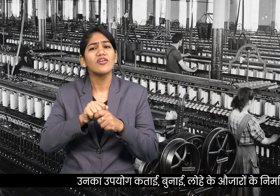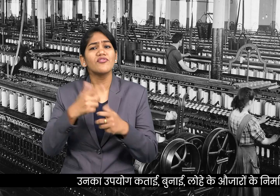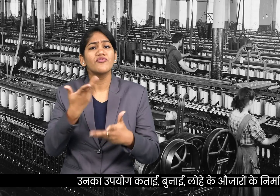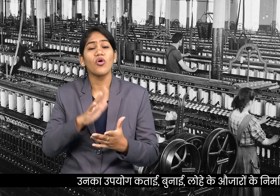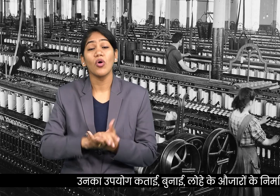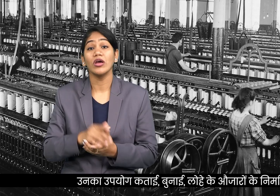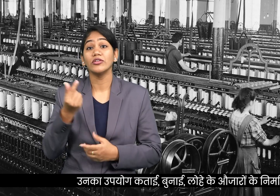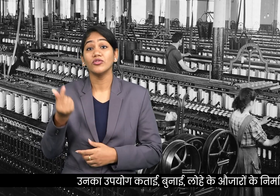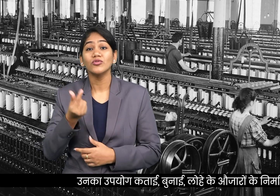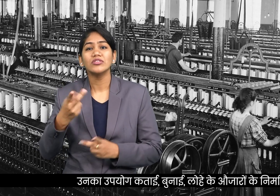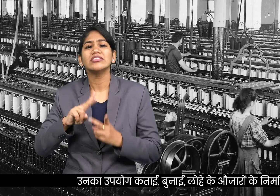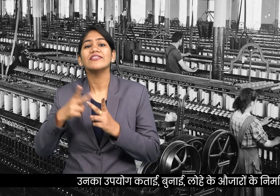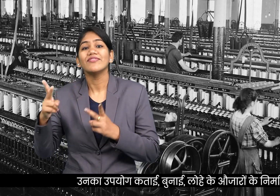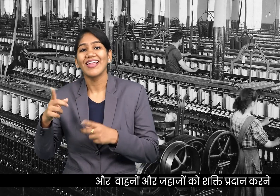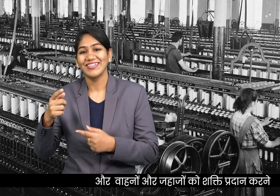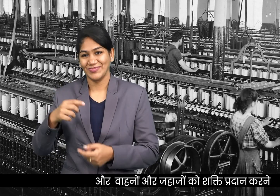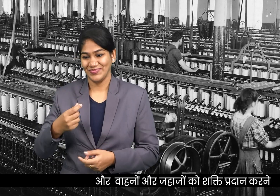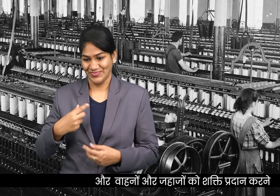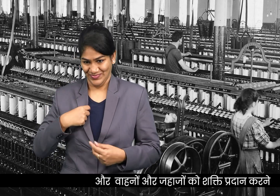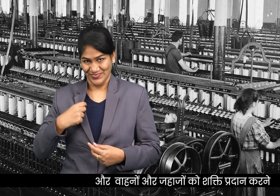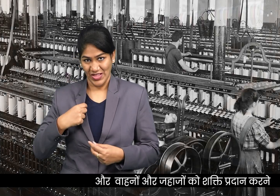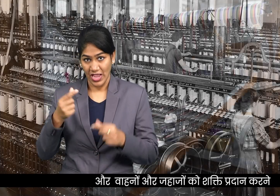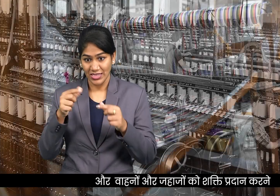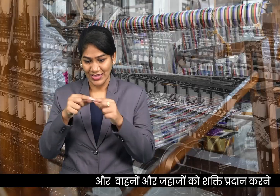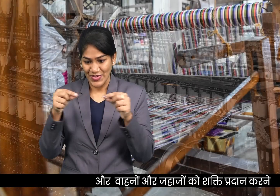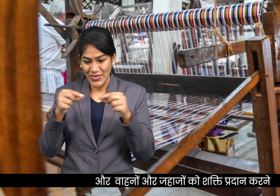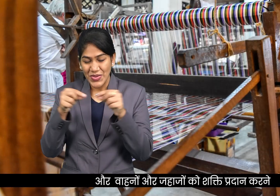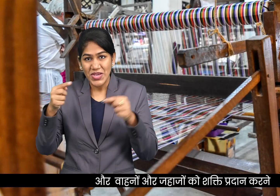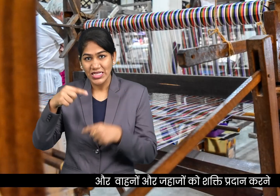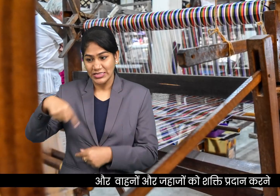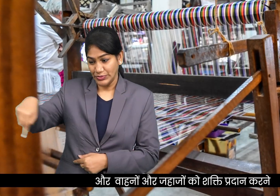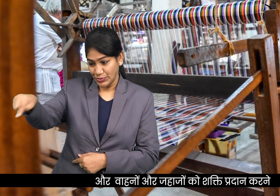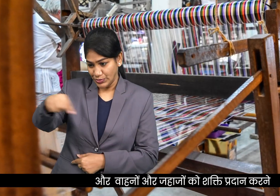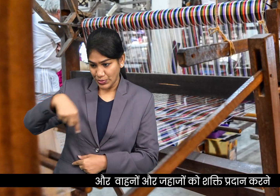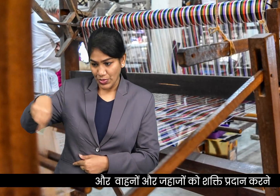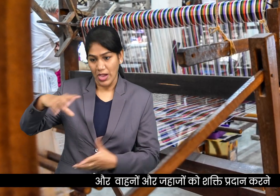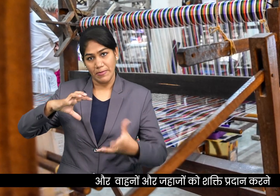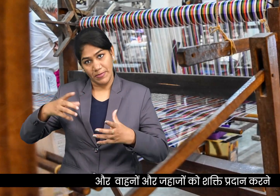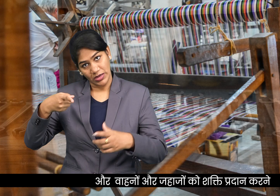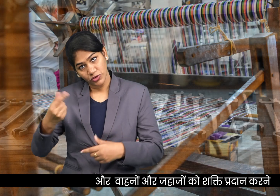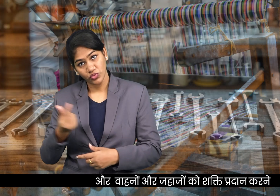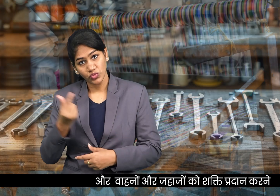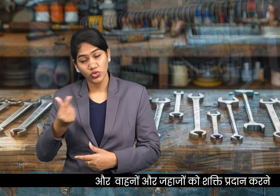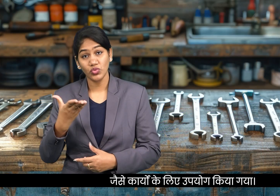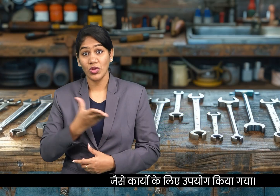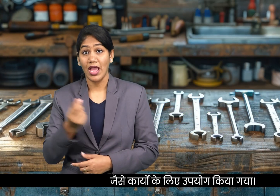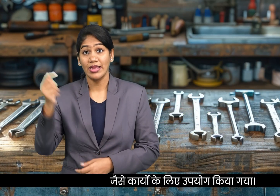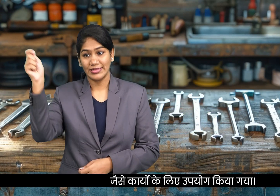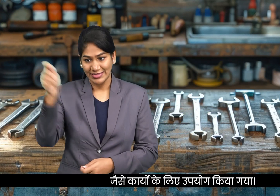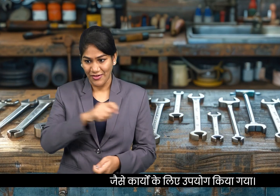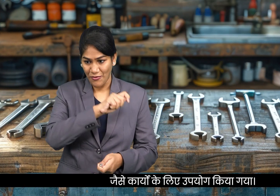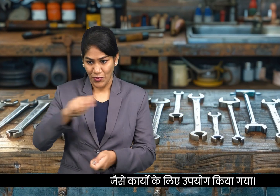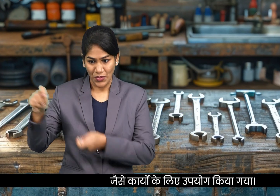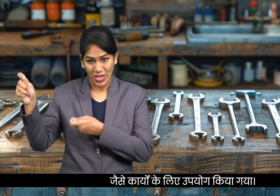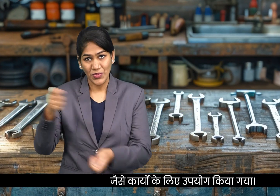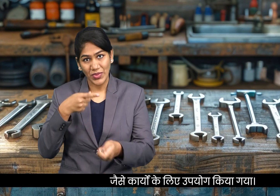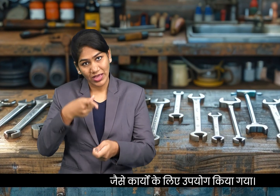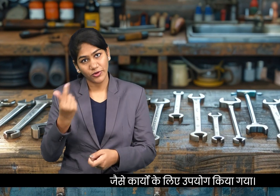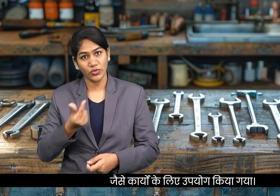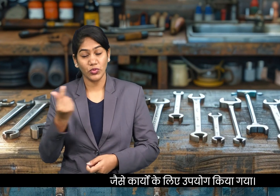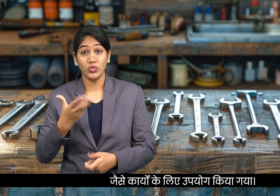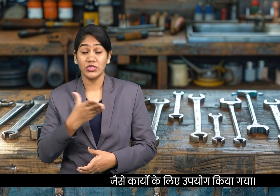के औजारों के निर्माण और वाहनों और जहाज़ों को शक्ति प्रदान करने जैसे कार्यों के